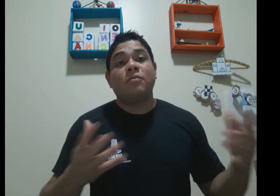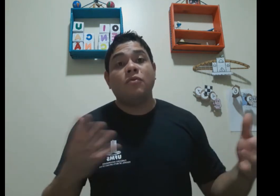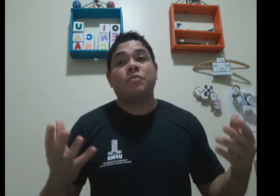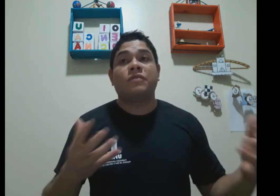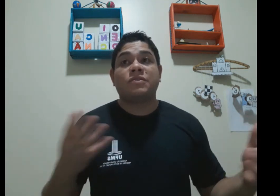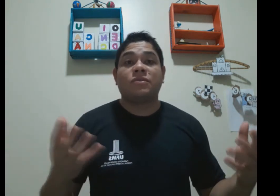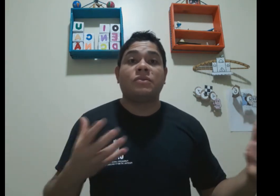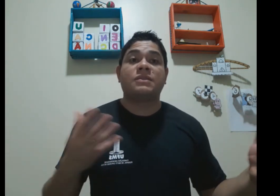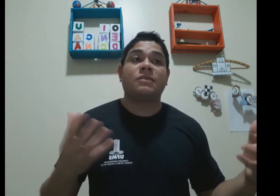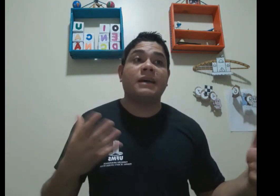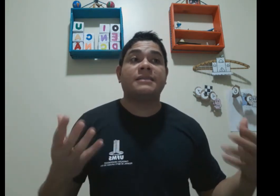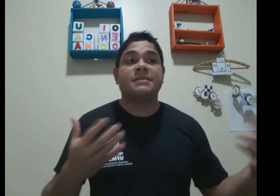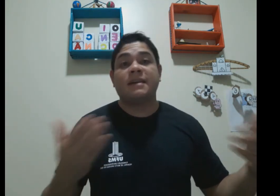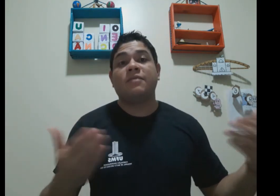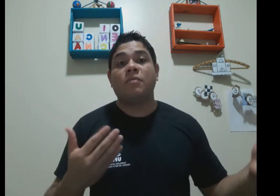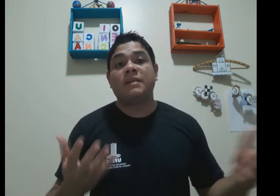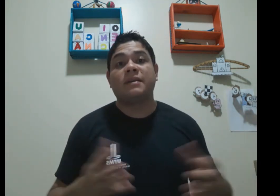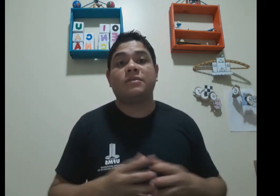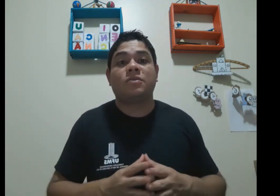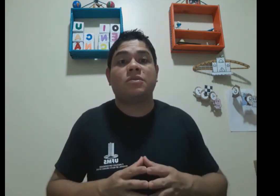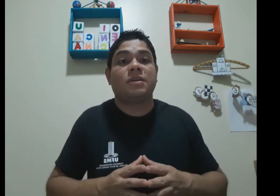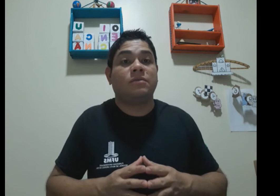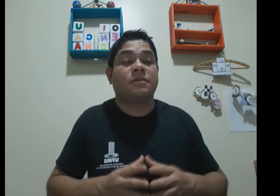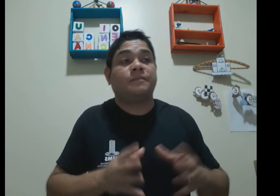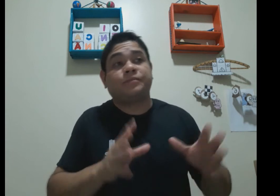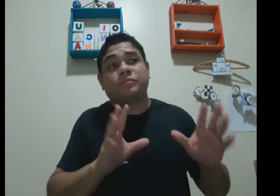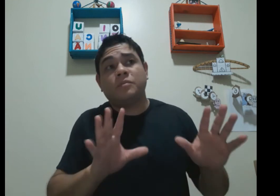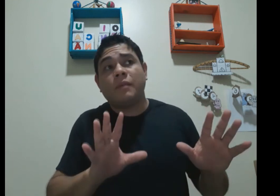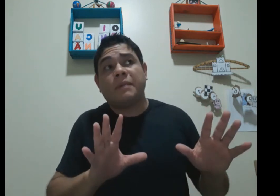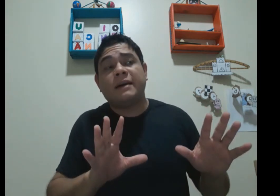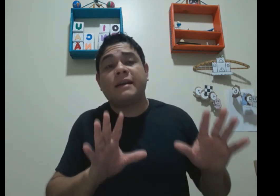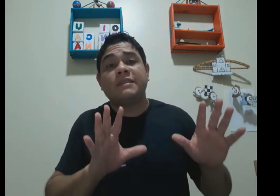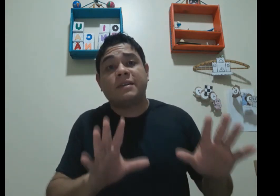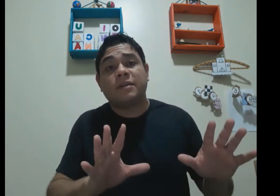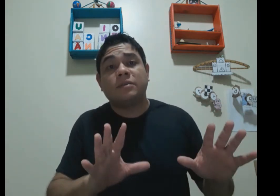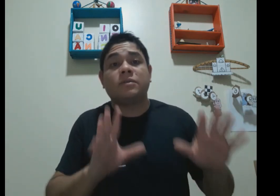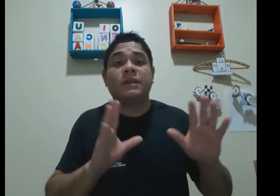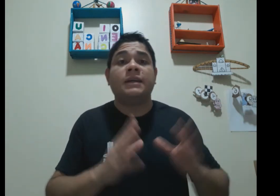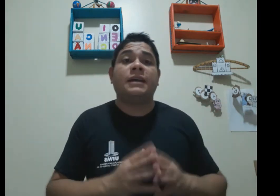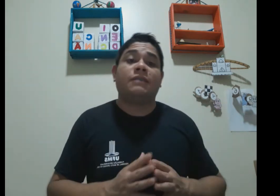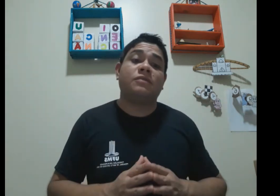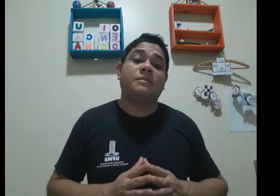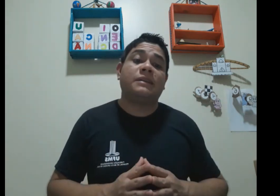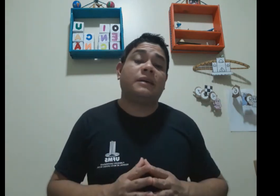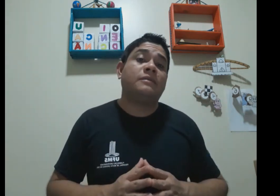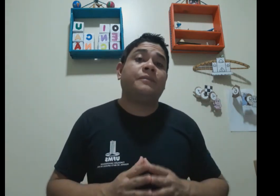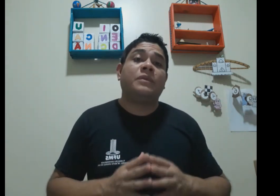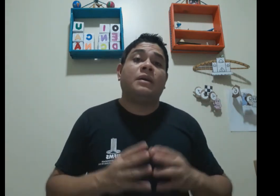comum professores, colegas estarem comentando sobre os alunos. Na visão da autora, é